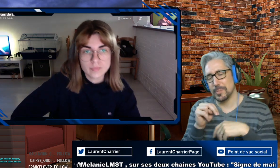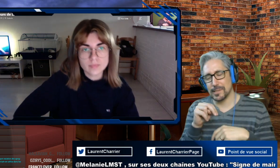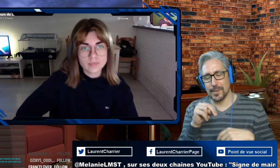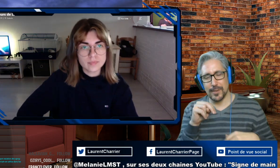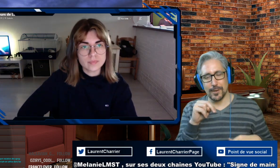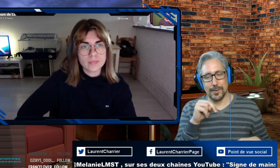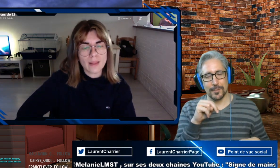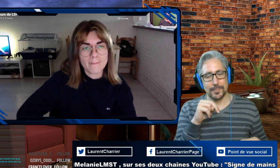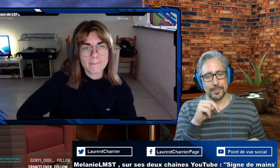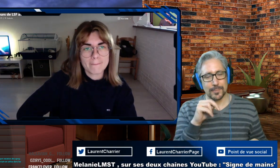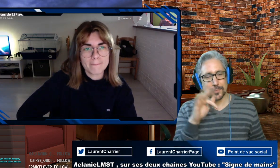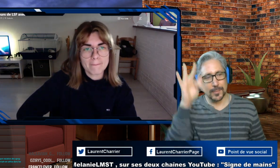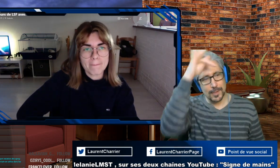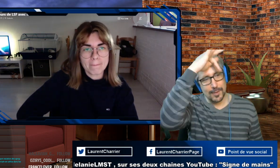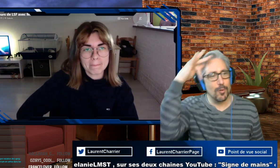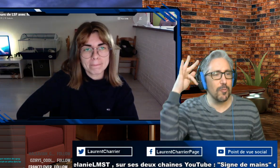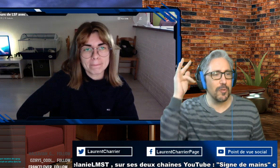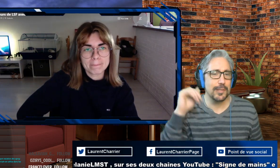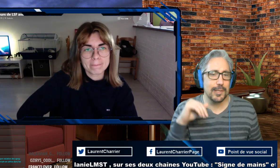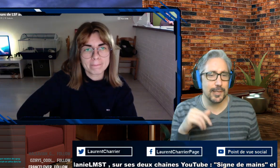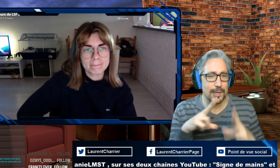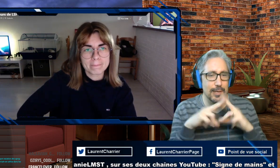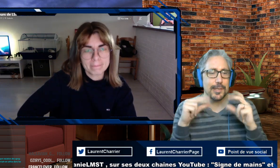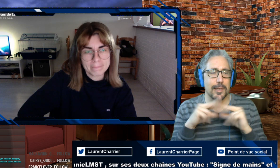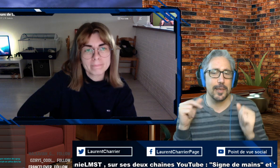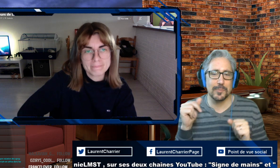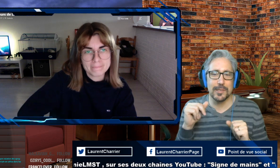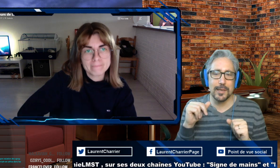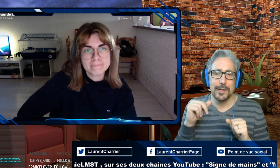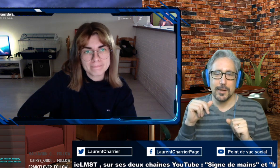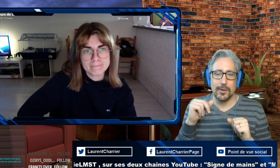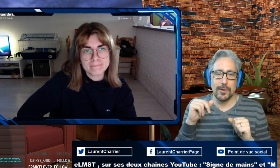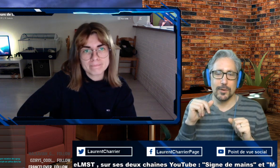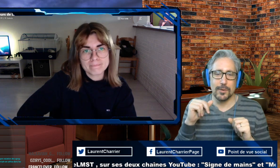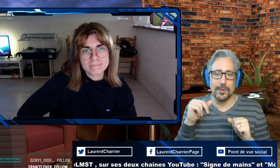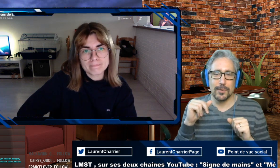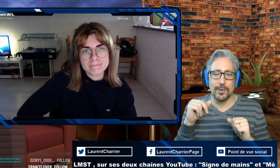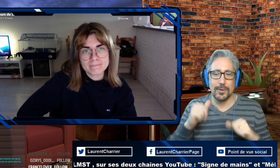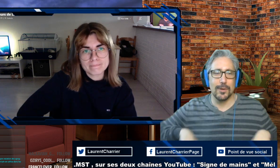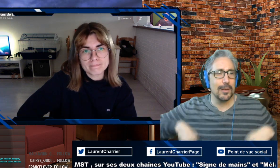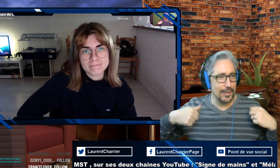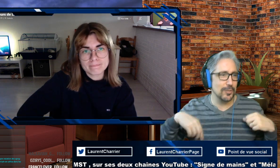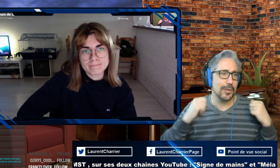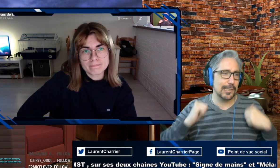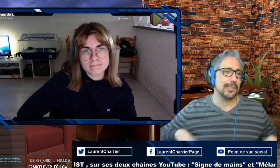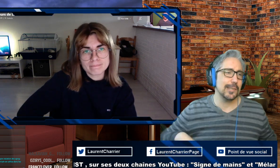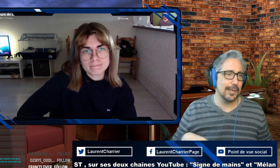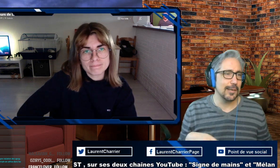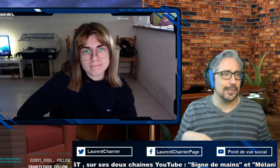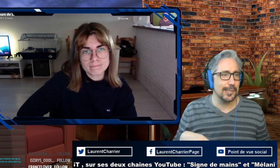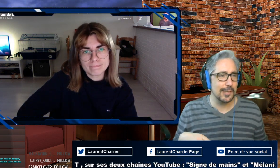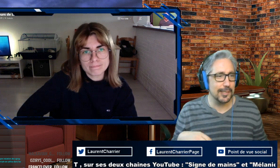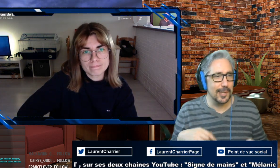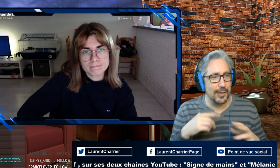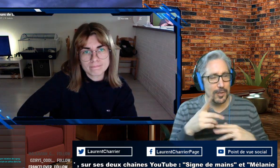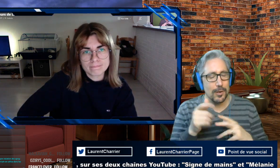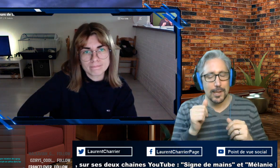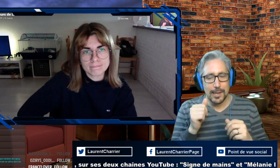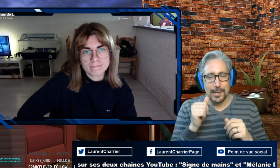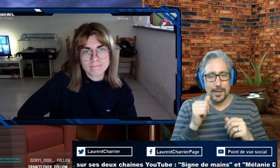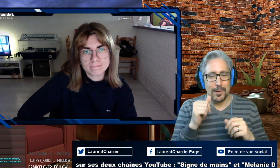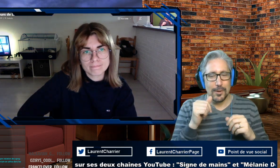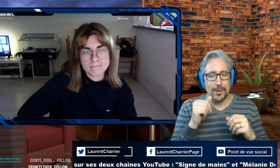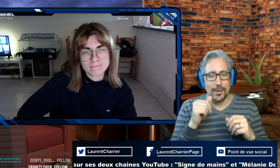C'est drôle parce qu'il y avait Fanny qui expliquait les jeunes, hein, ses élèves à